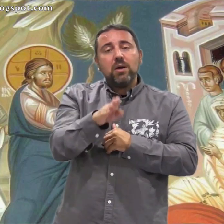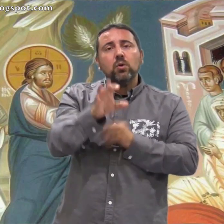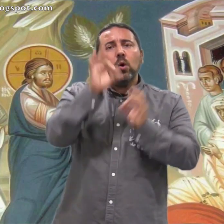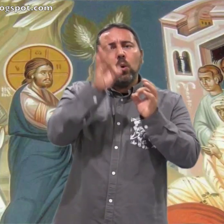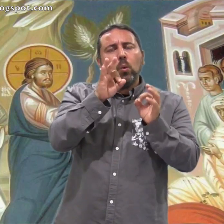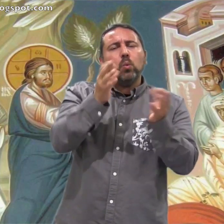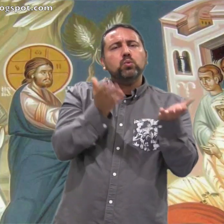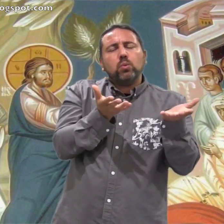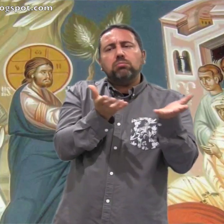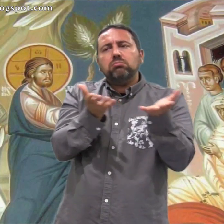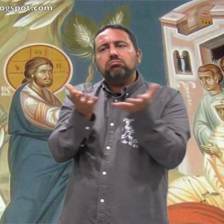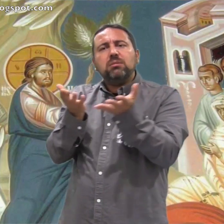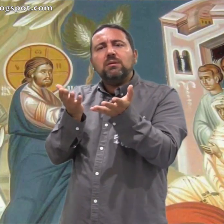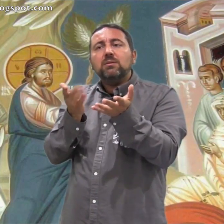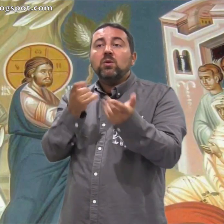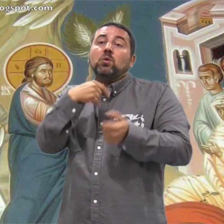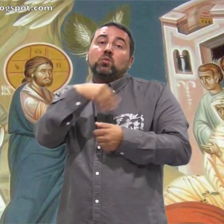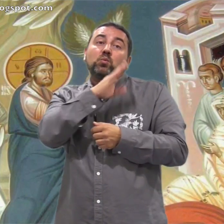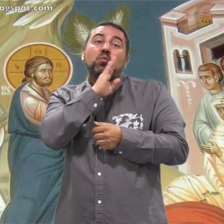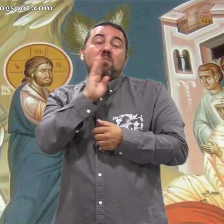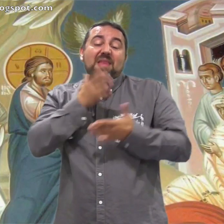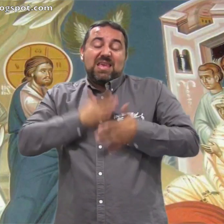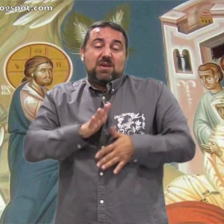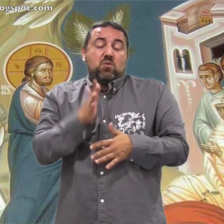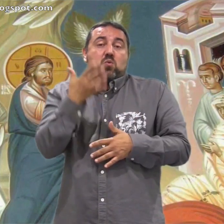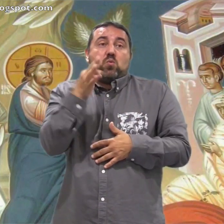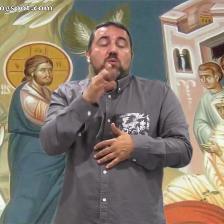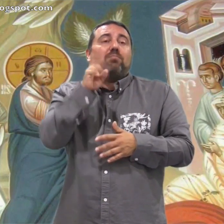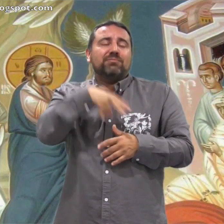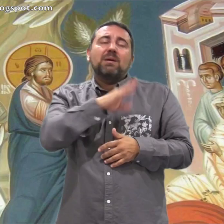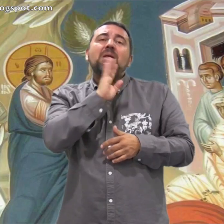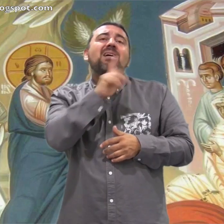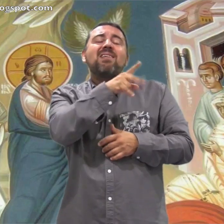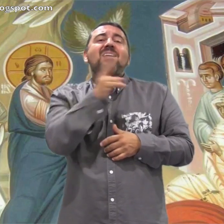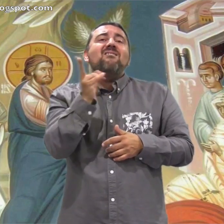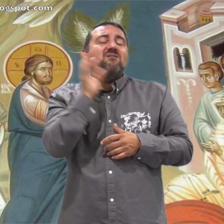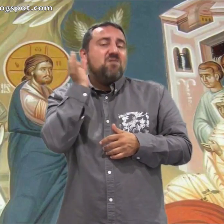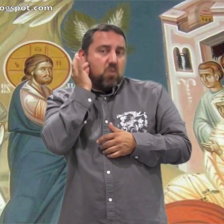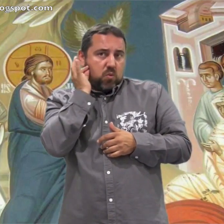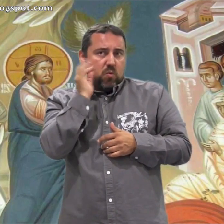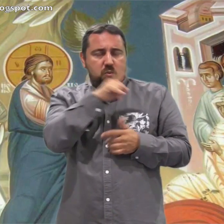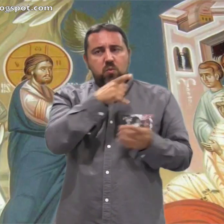resultó que sacaban a enterrar a un muerto, hijo único de su madre, que era